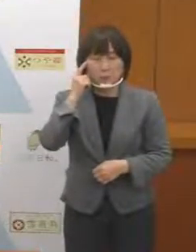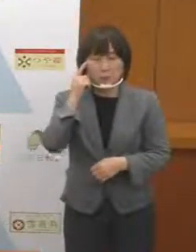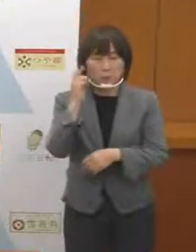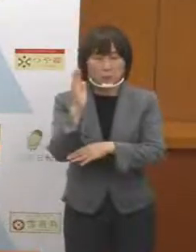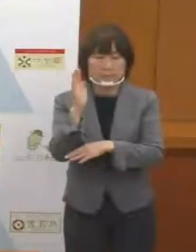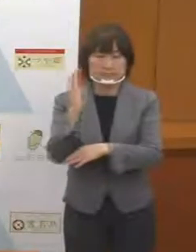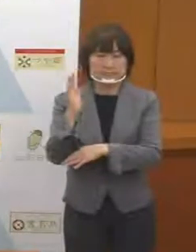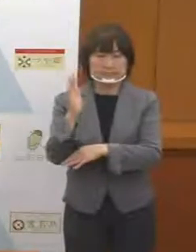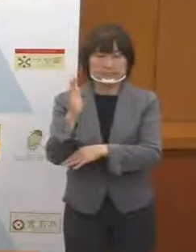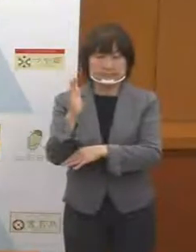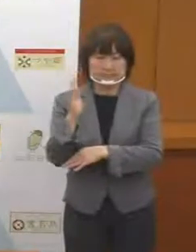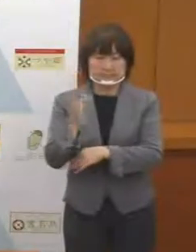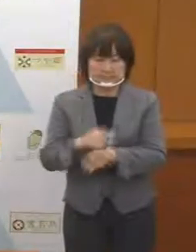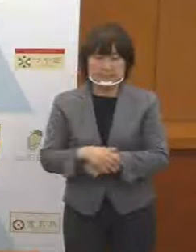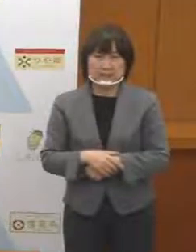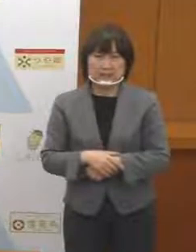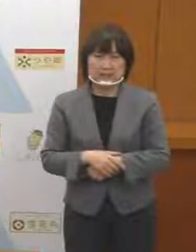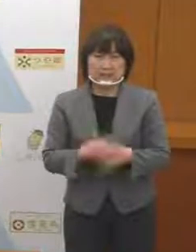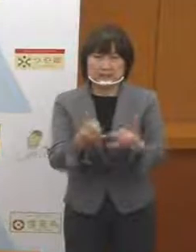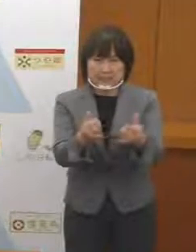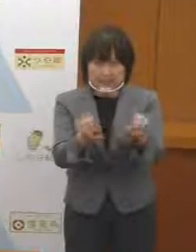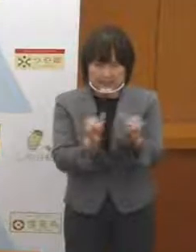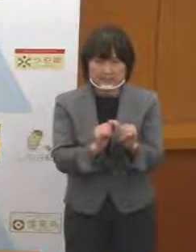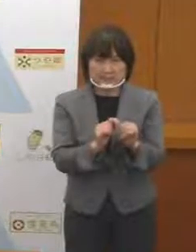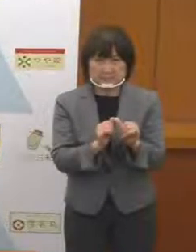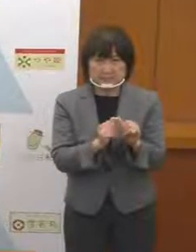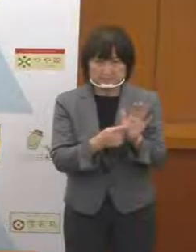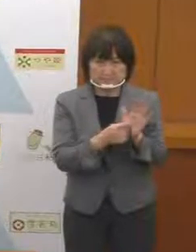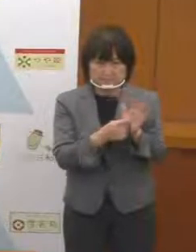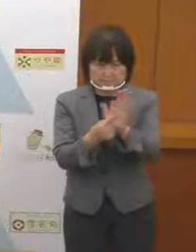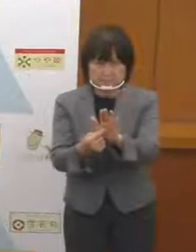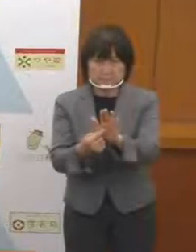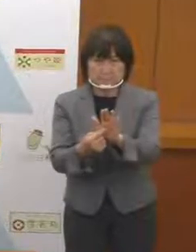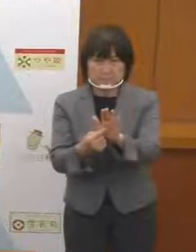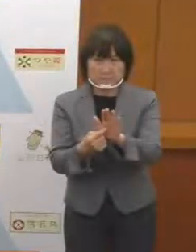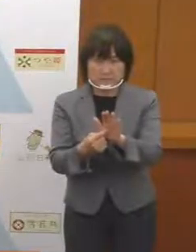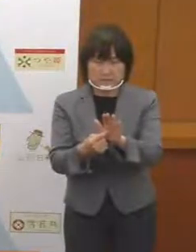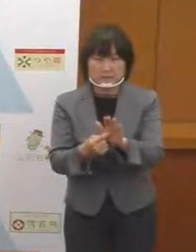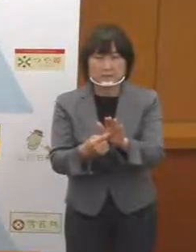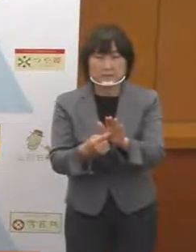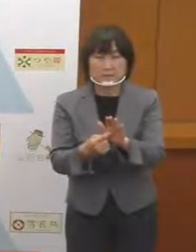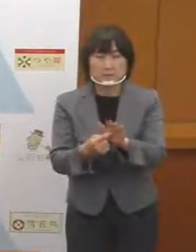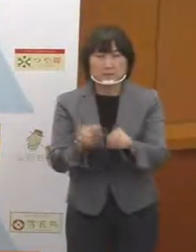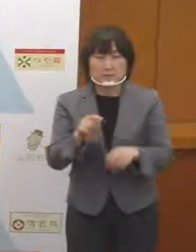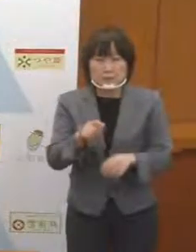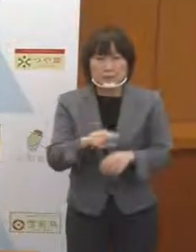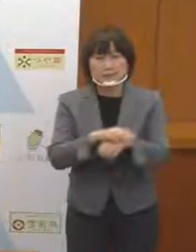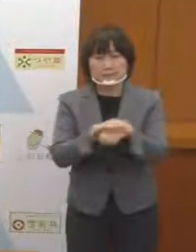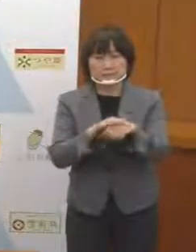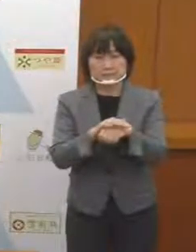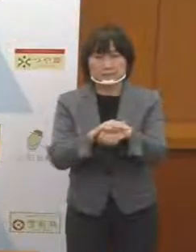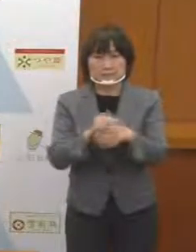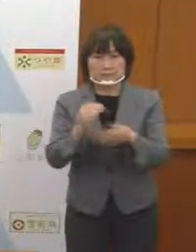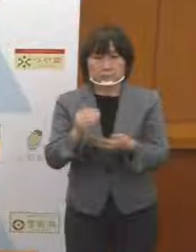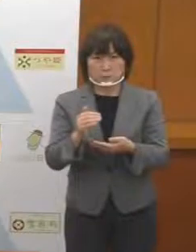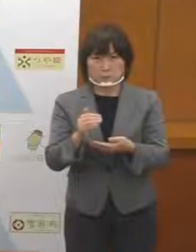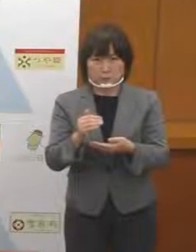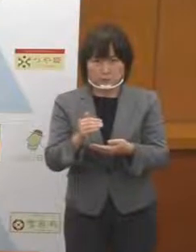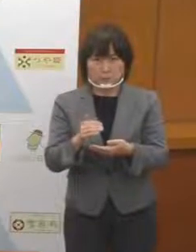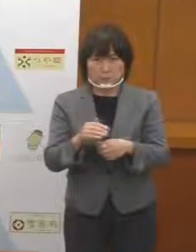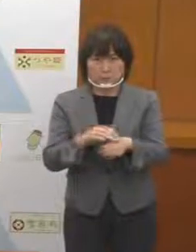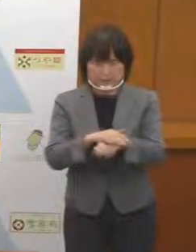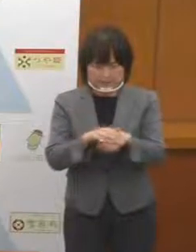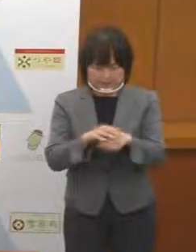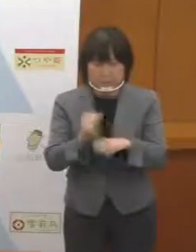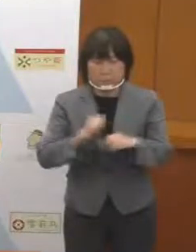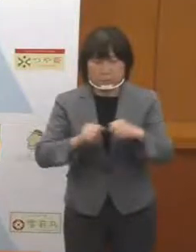政治この社会に反映させるということは本当大事な行動であり